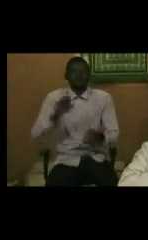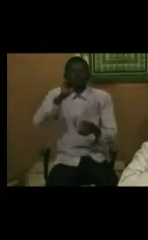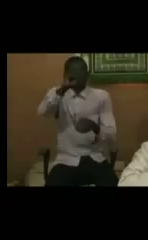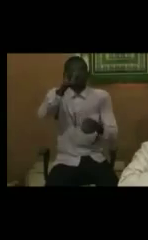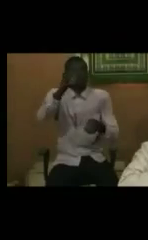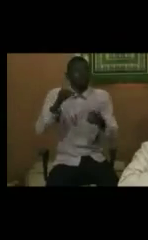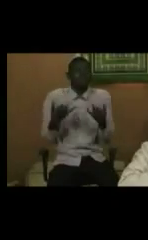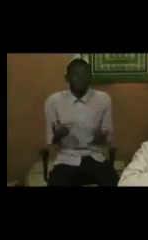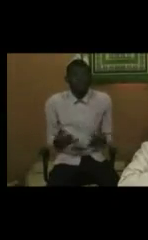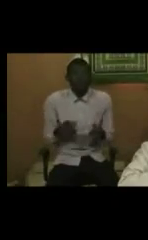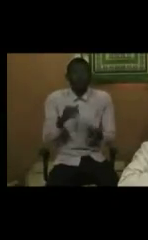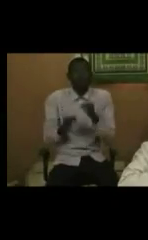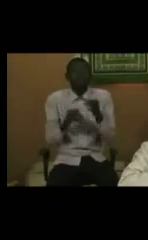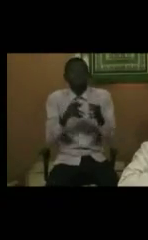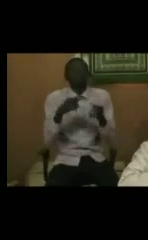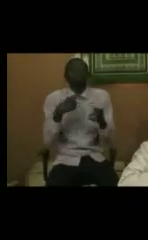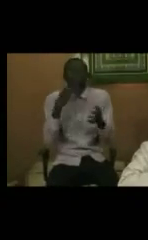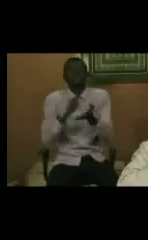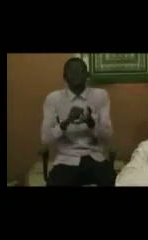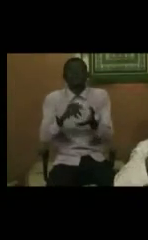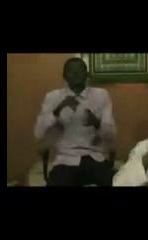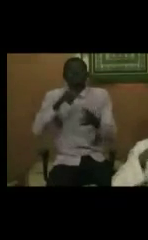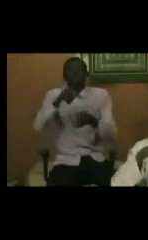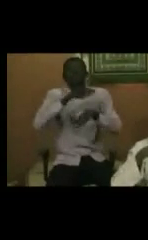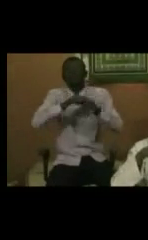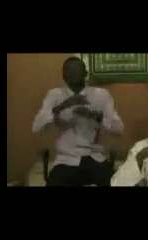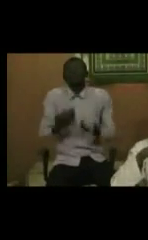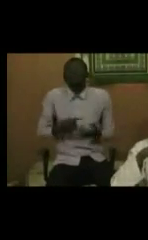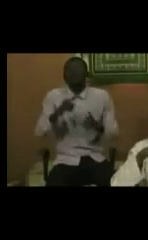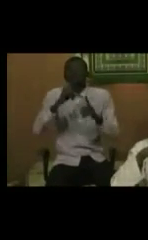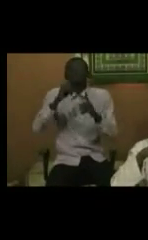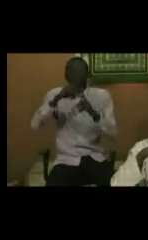ladisi mele lo kinu raka meji asunba